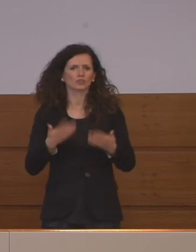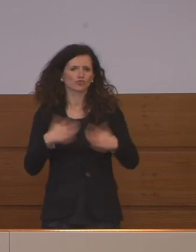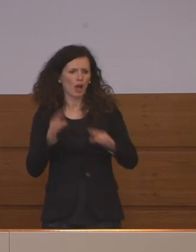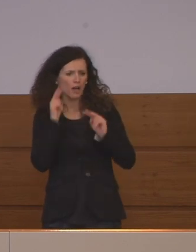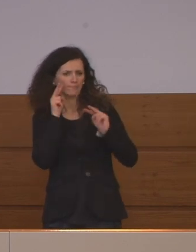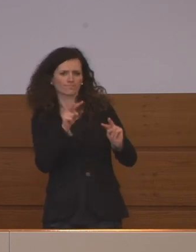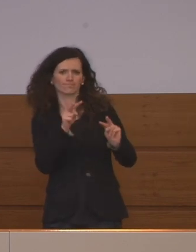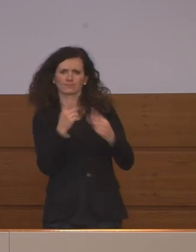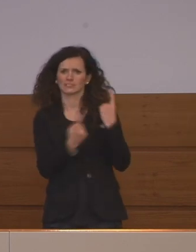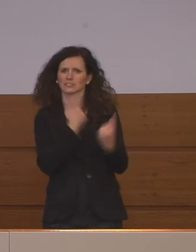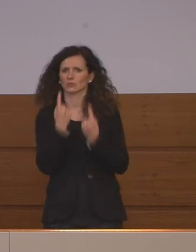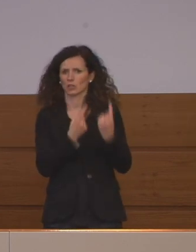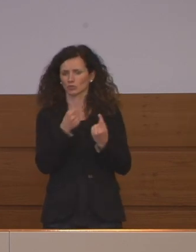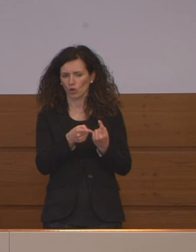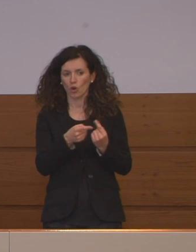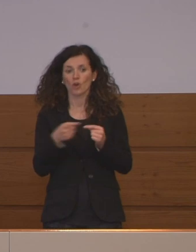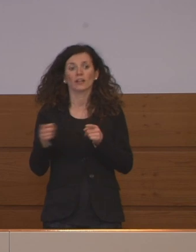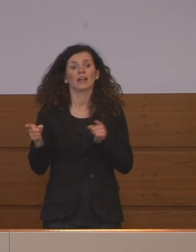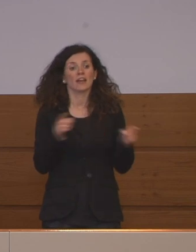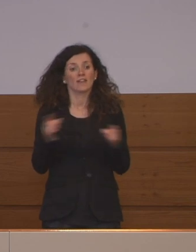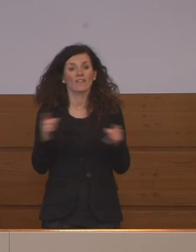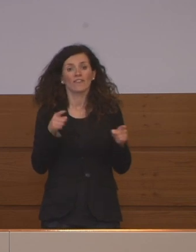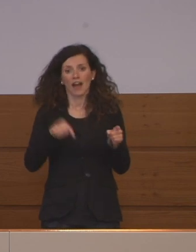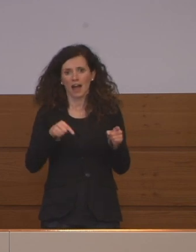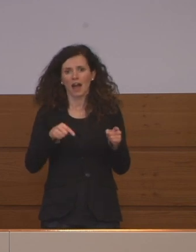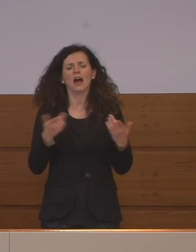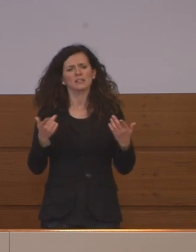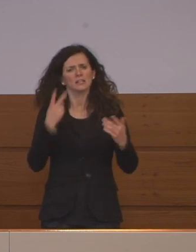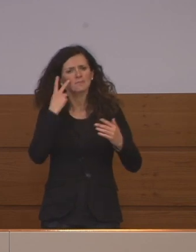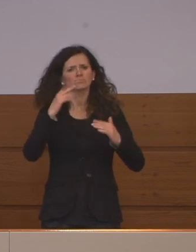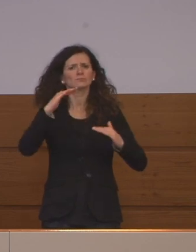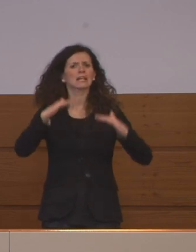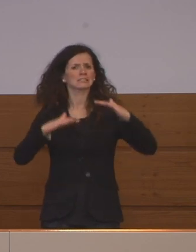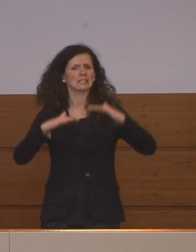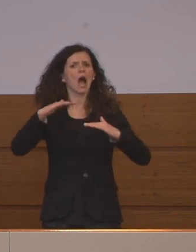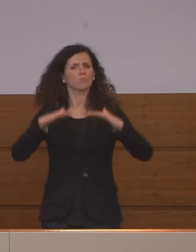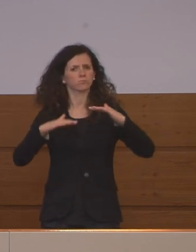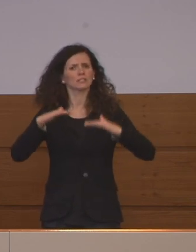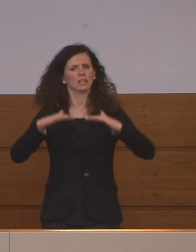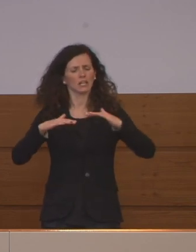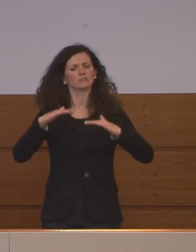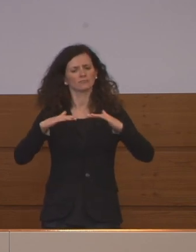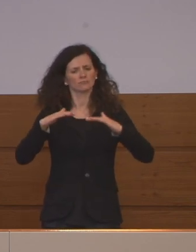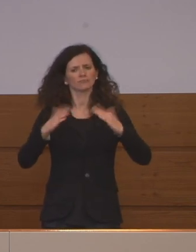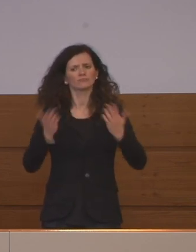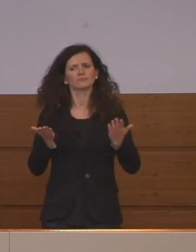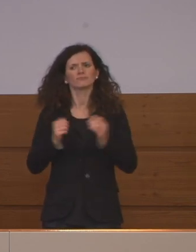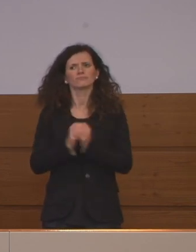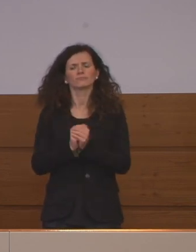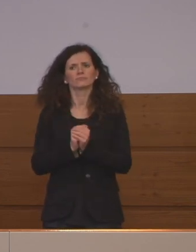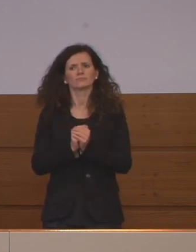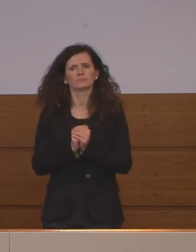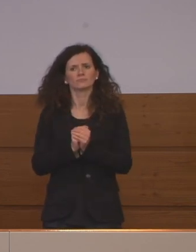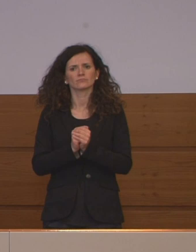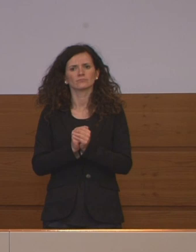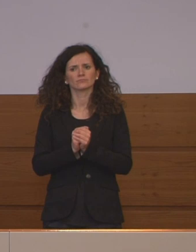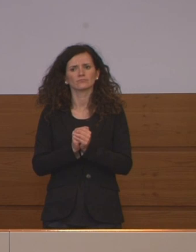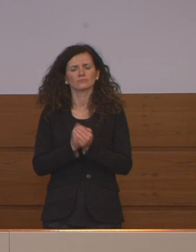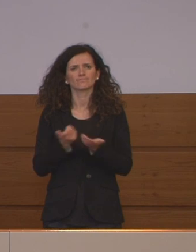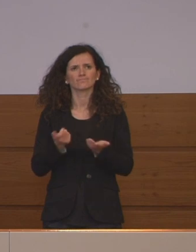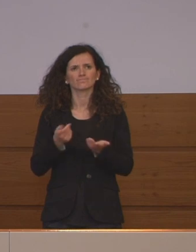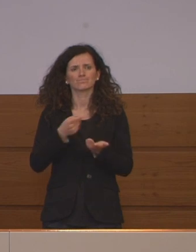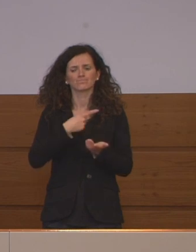siamo in una fase di apparente stabilizzazione consideriamo che